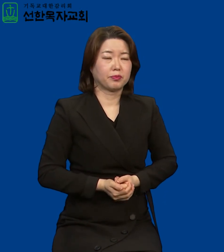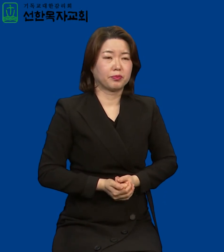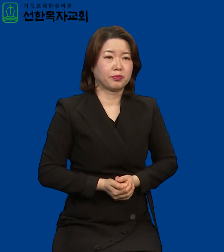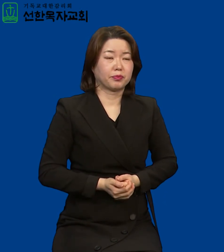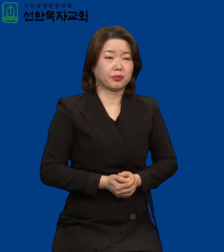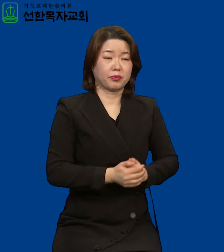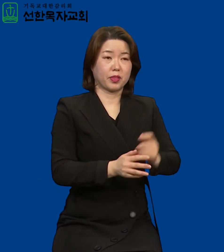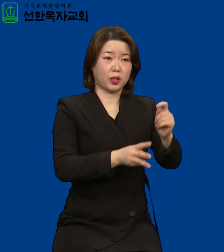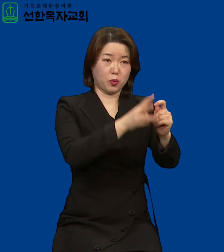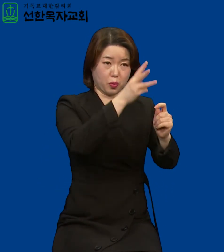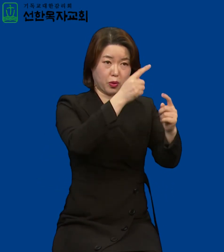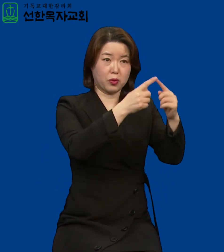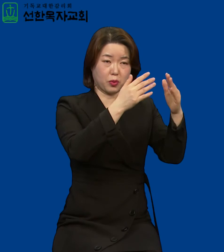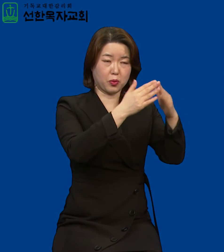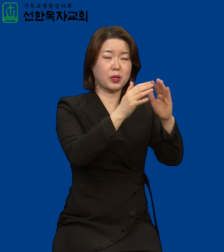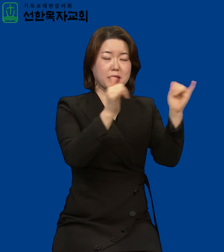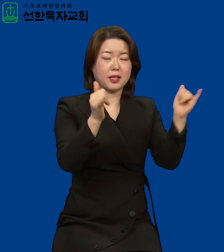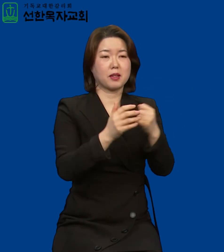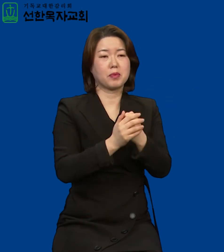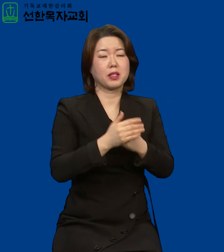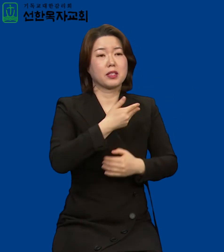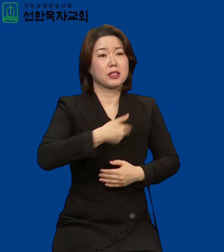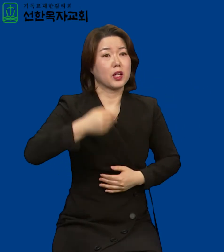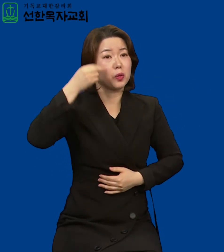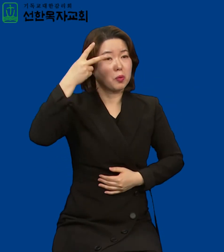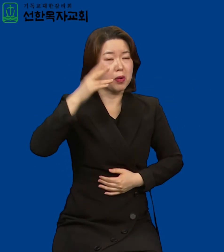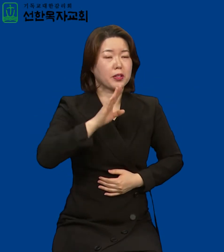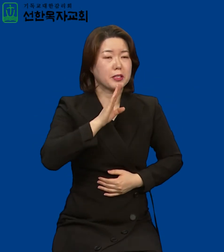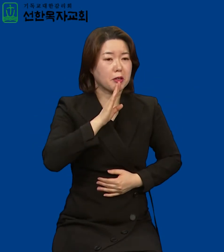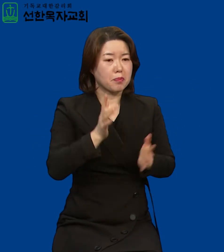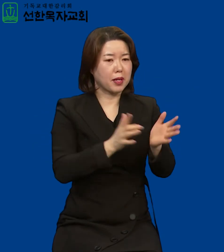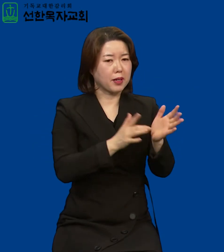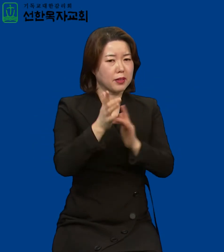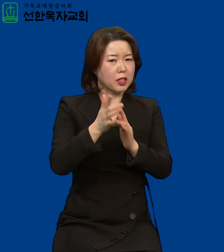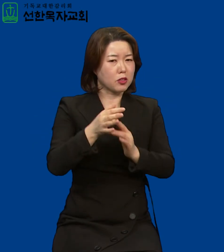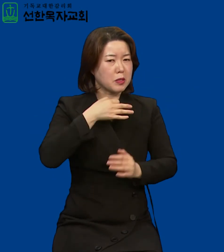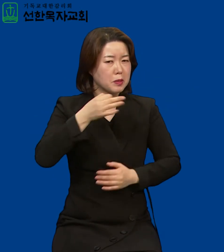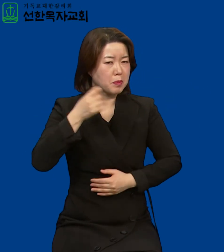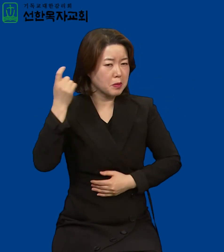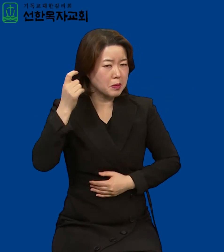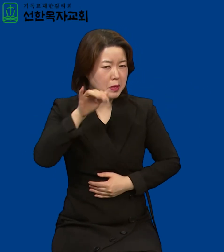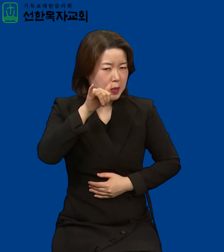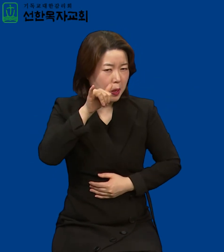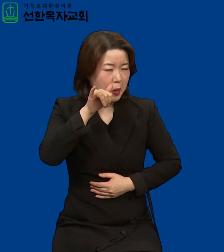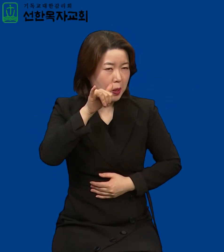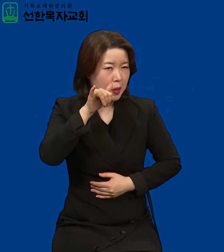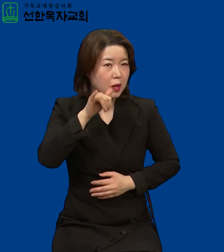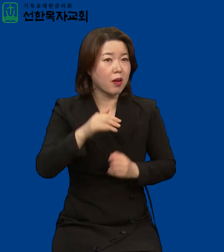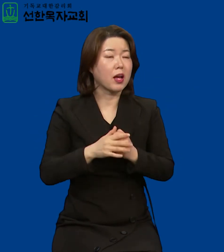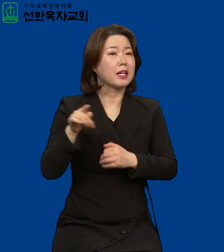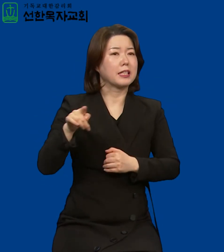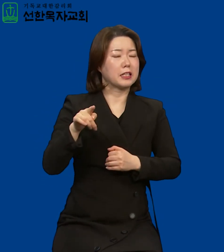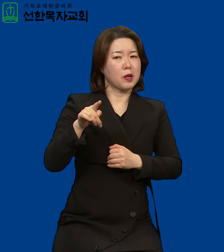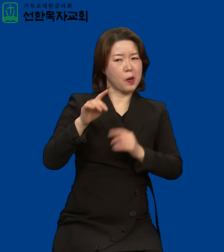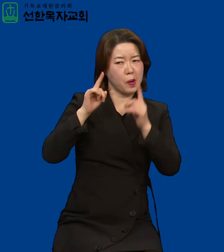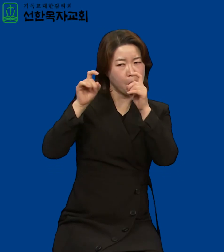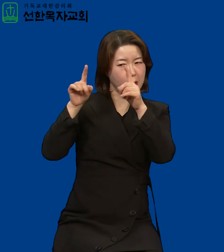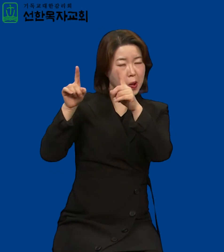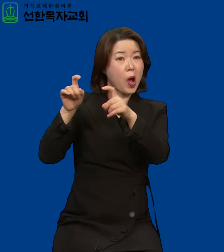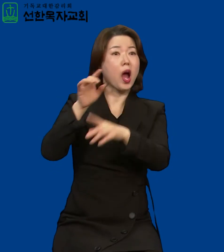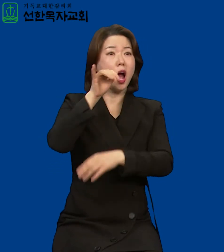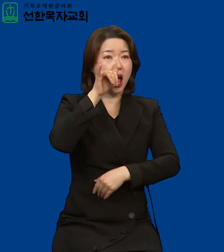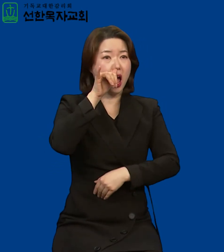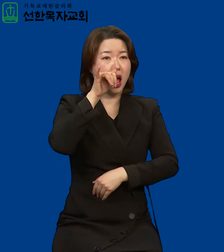고린도 교인들이 사도 바울이 정말 예수님의 음성을 들었을까? 그런 의심을